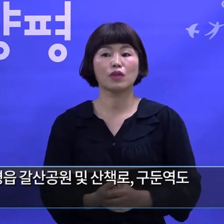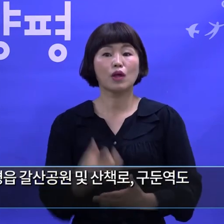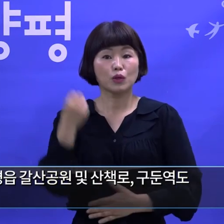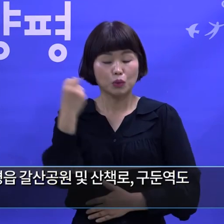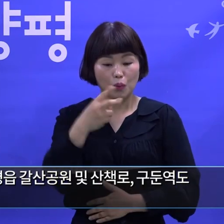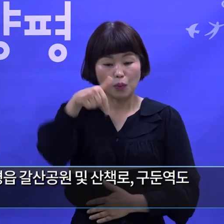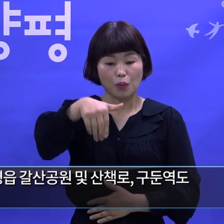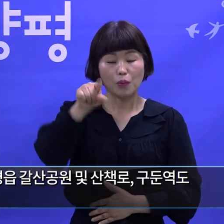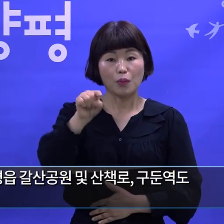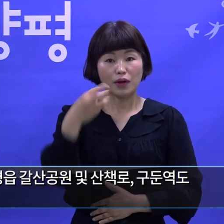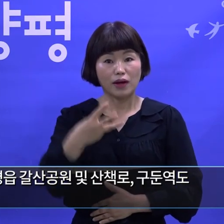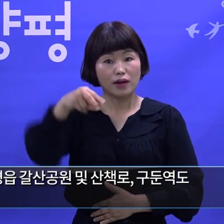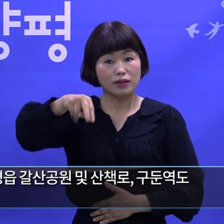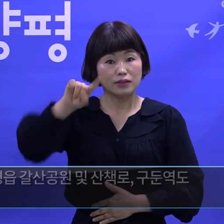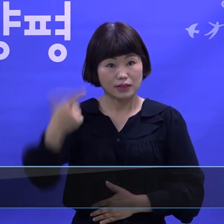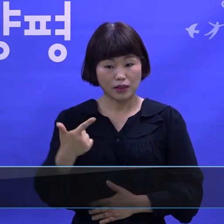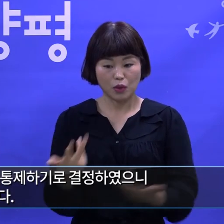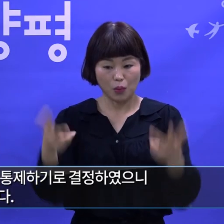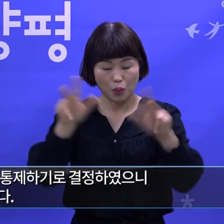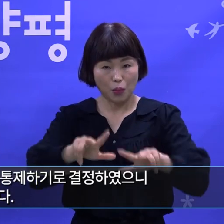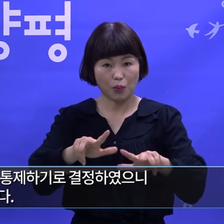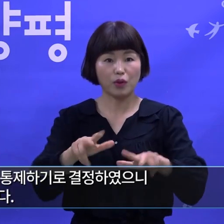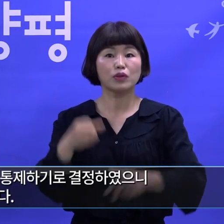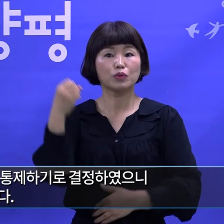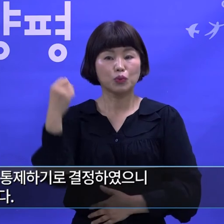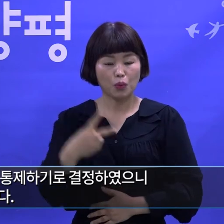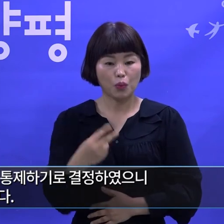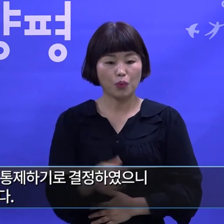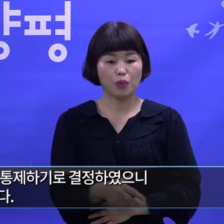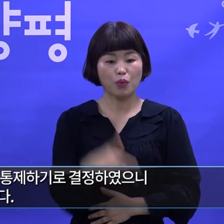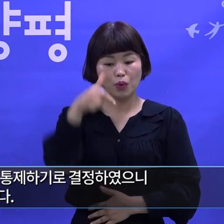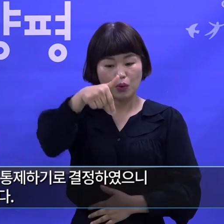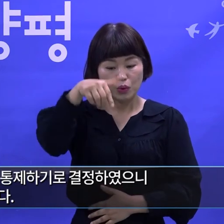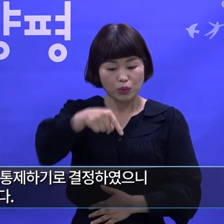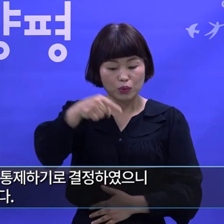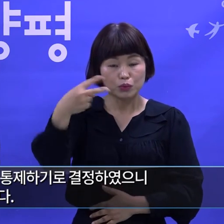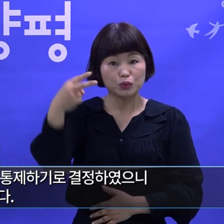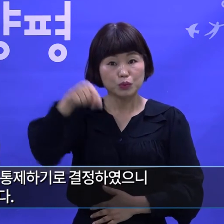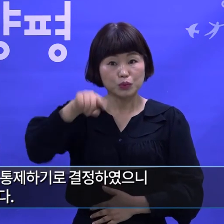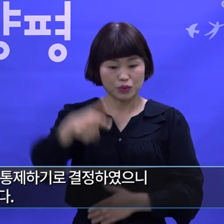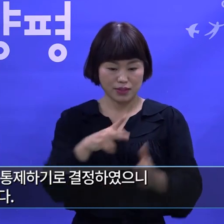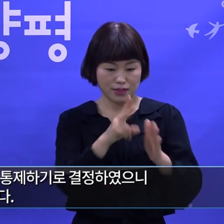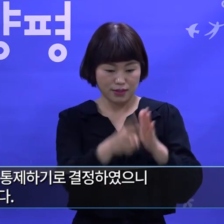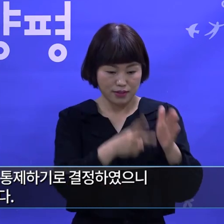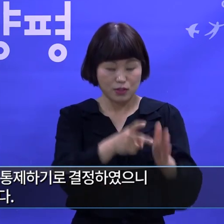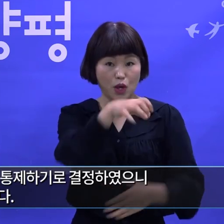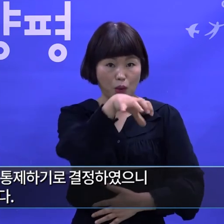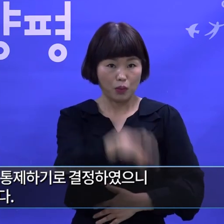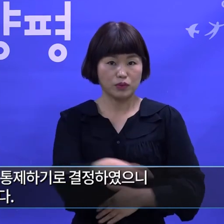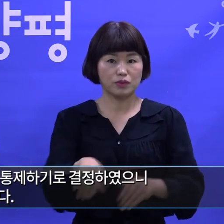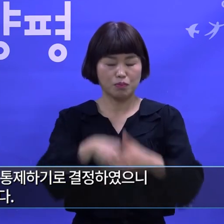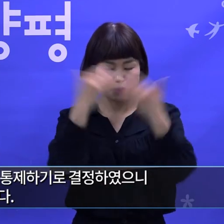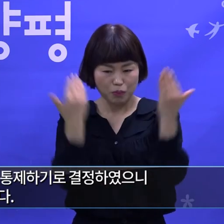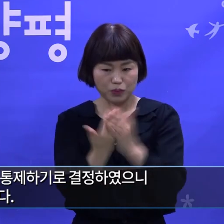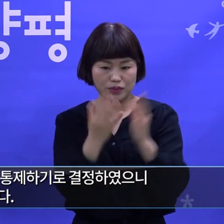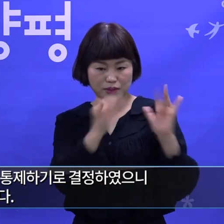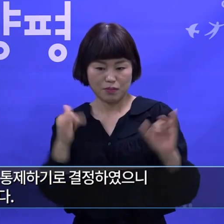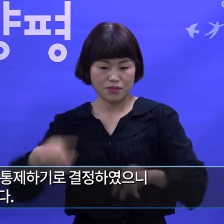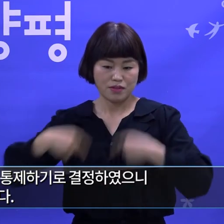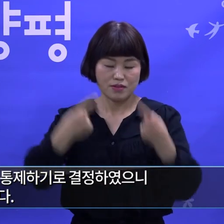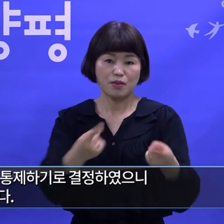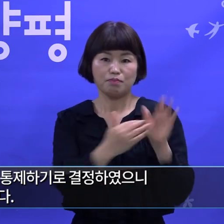산책로, 구둔역도 사회적 거리 기간이 종료될 때까지 전면